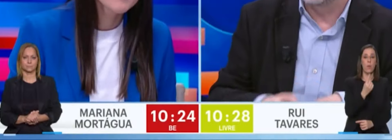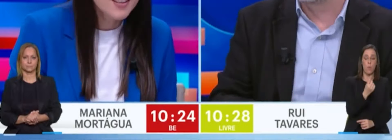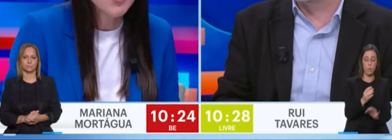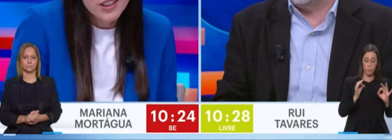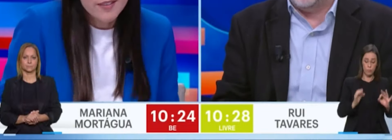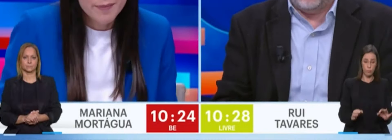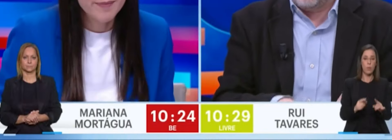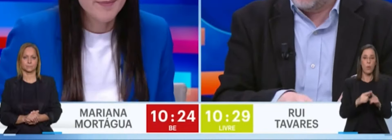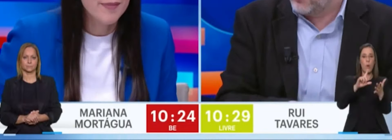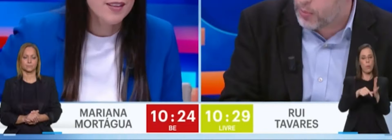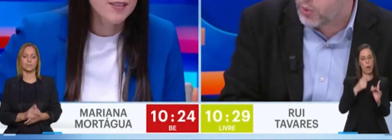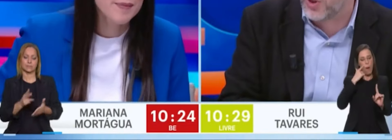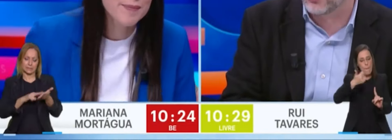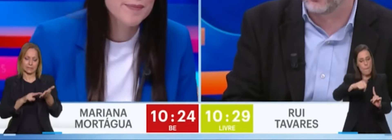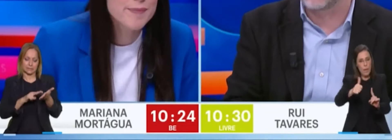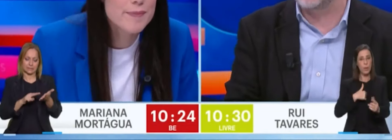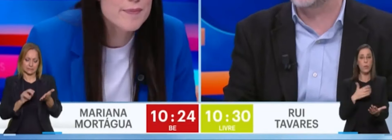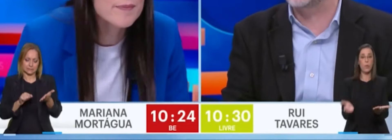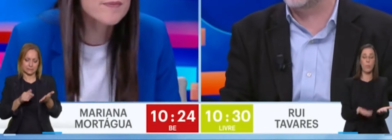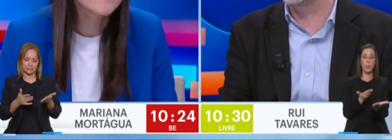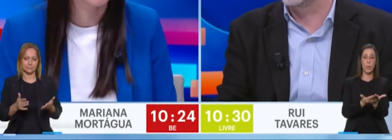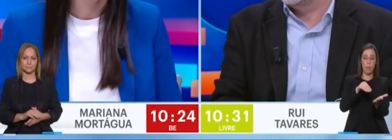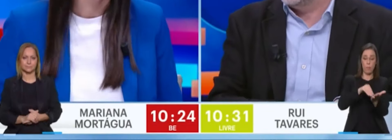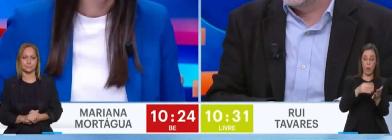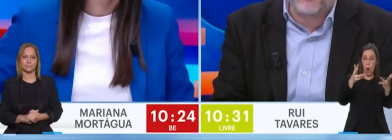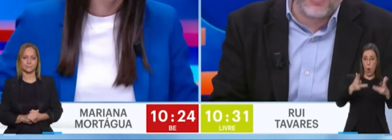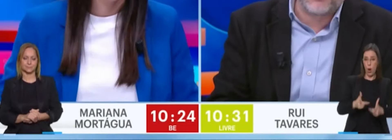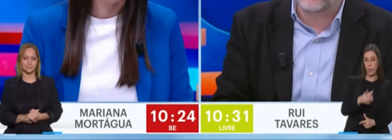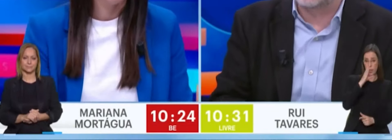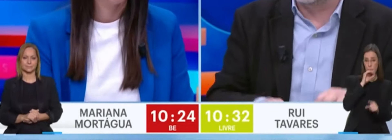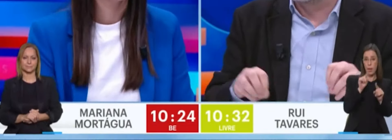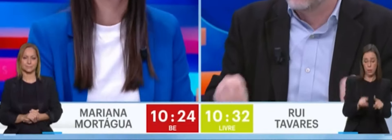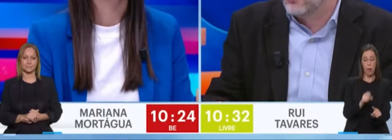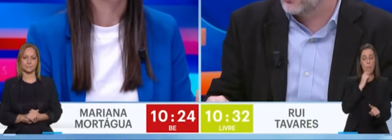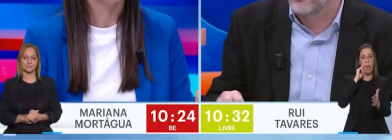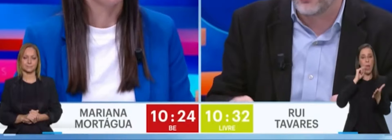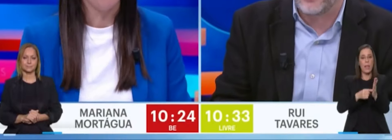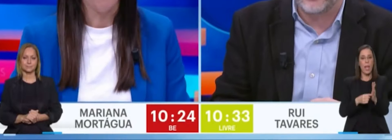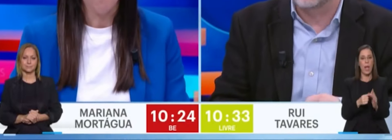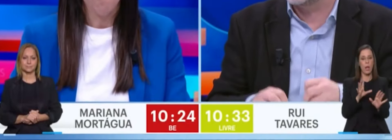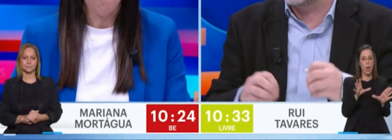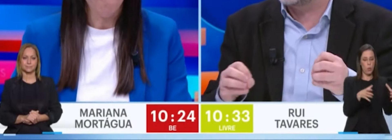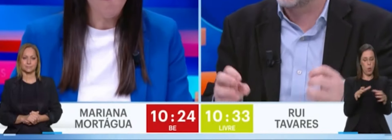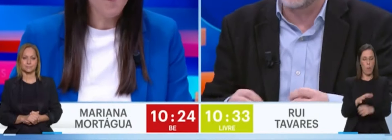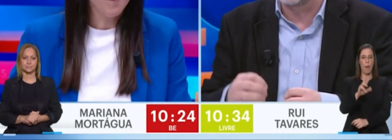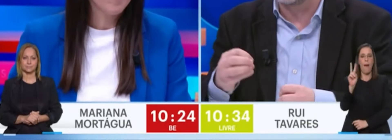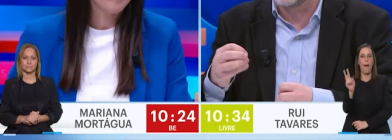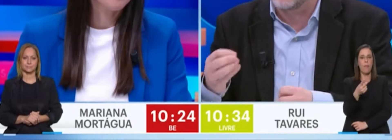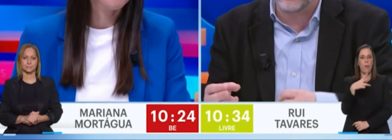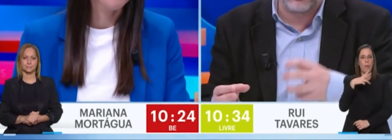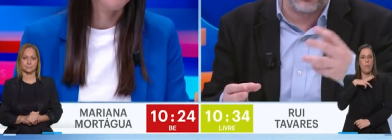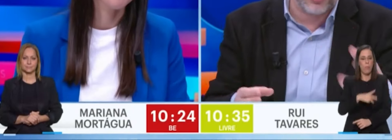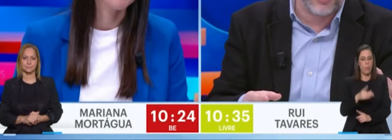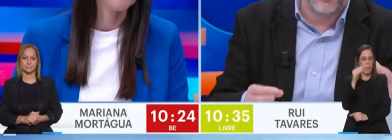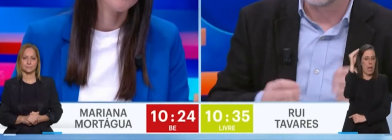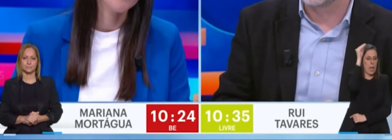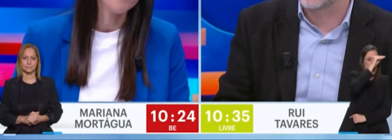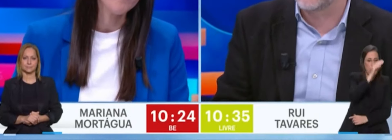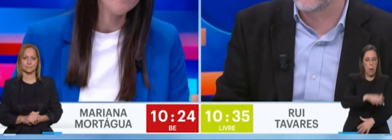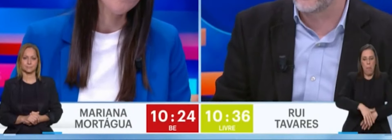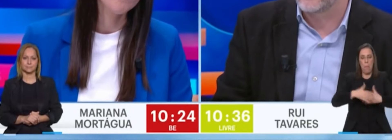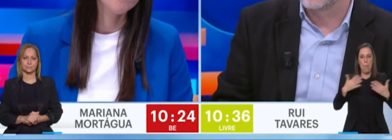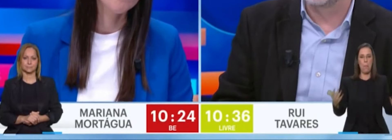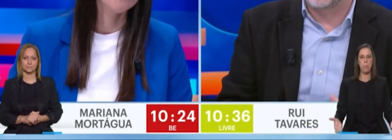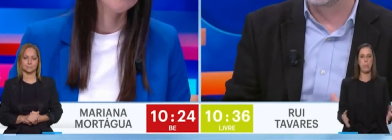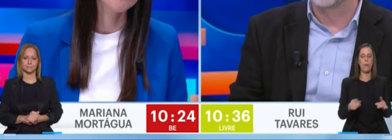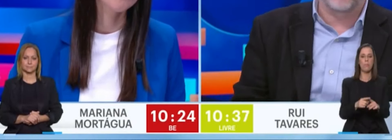é um projeto piloto foi o que propusemos no orçamento de estado que pode ser testado em duas comunidades portuguesas uma do interior outra eh